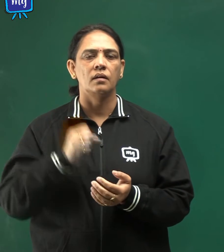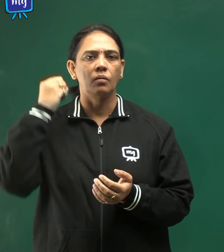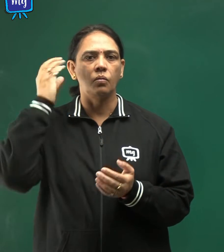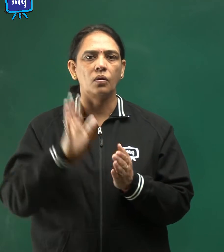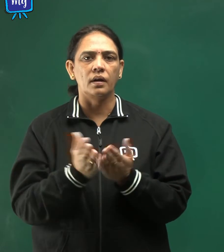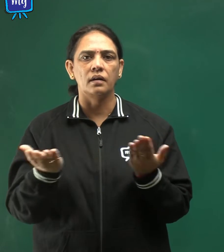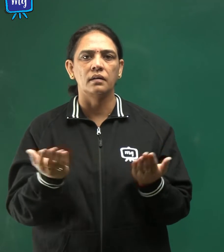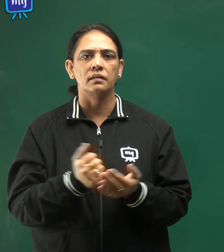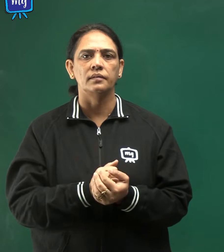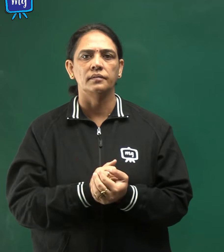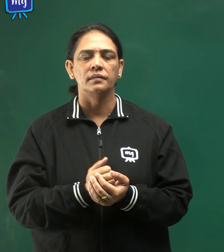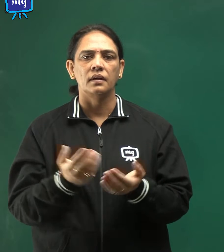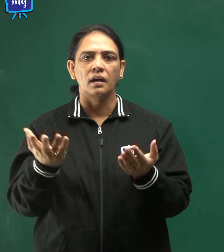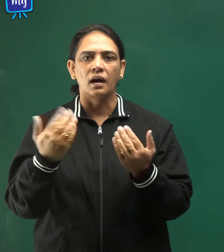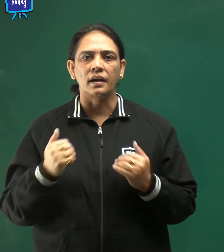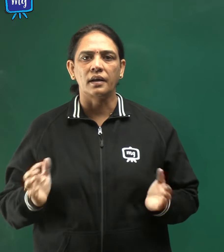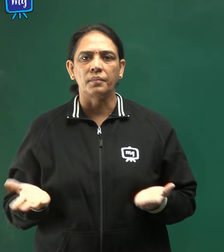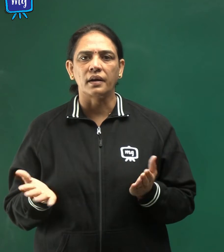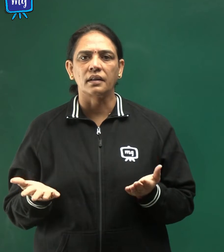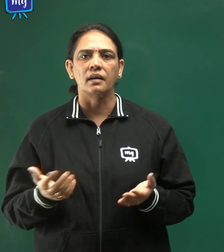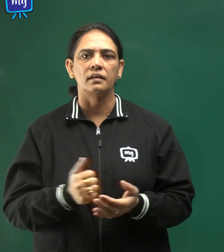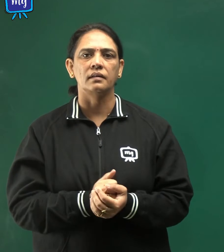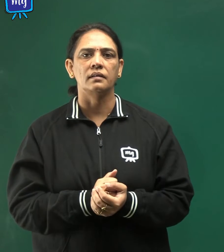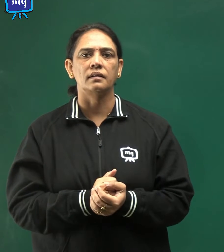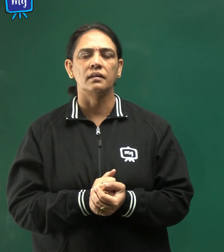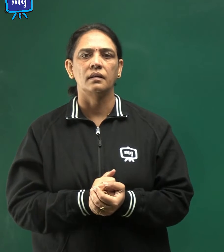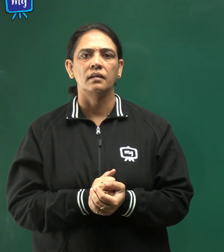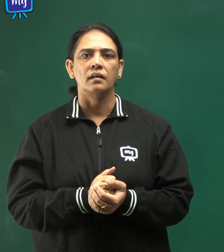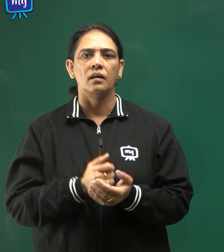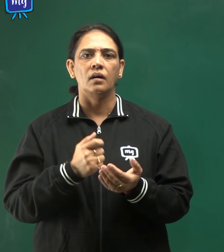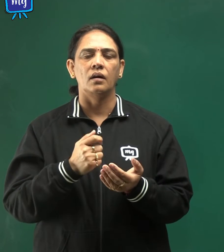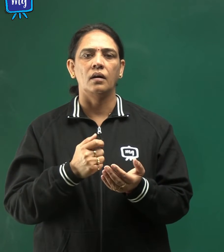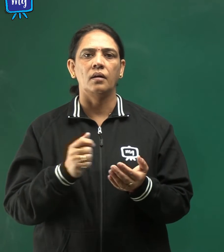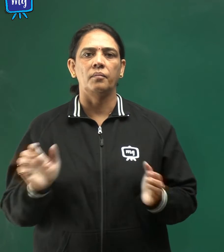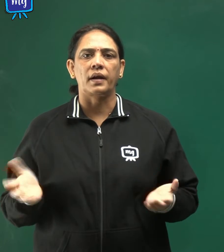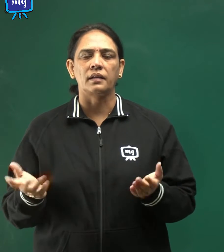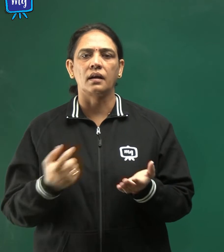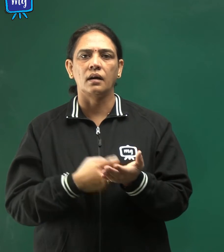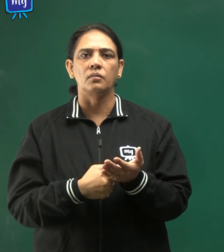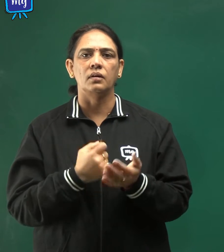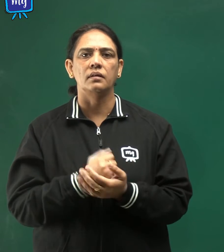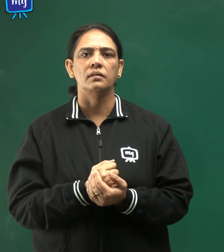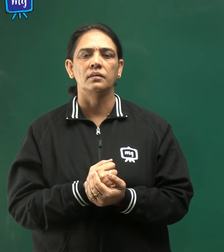पुस्तकें आने की प्रायिकता का फॉर्मूला